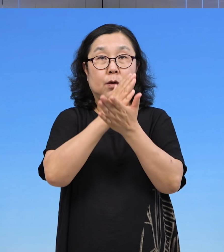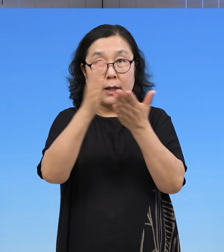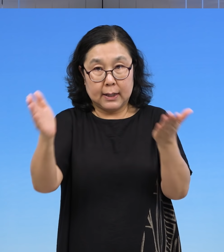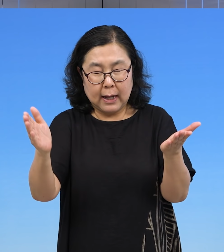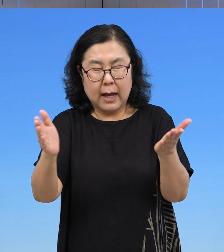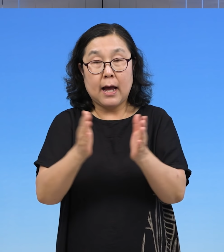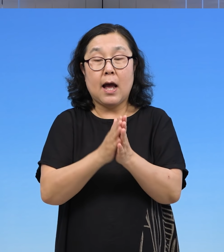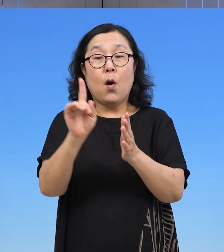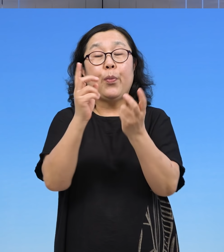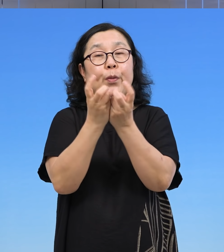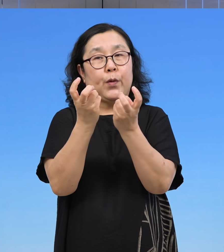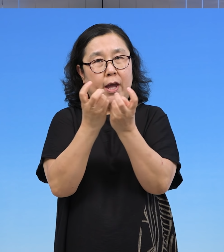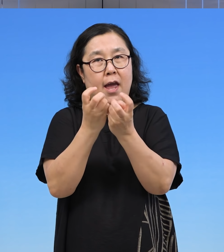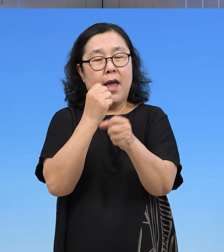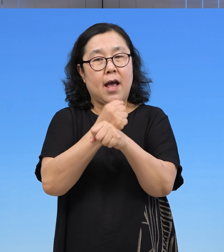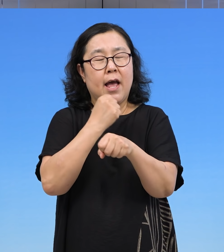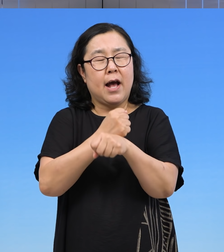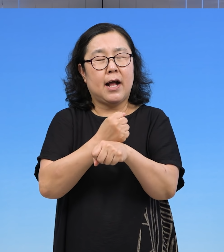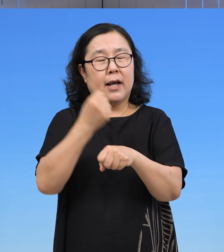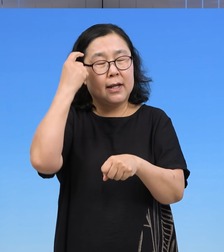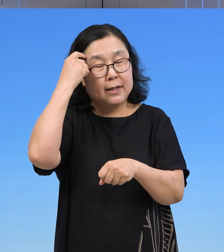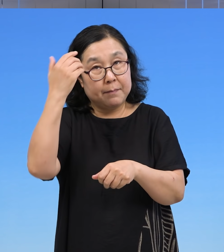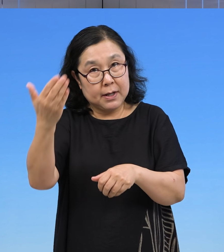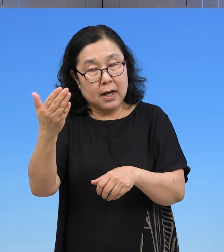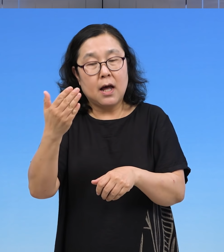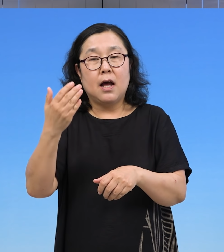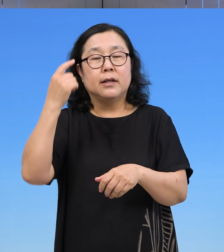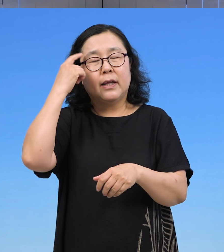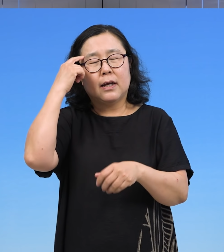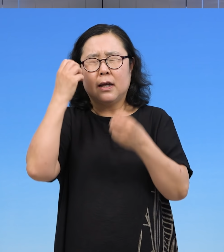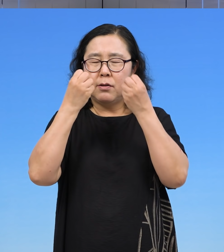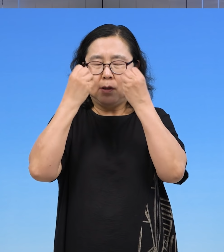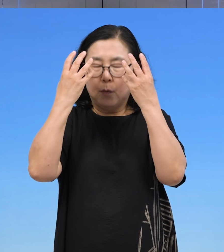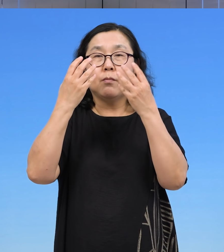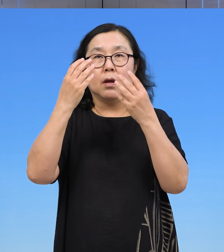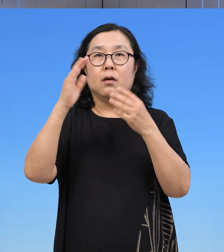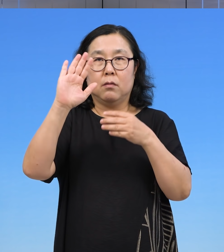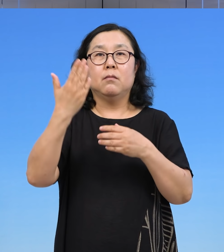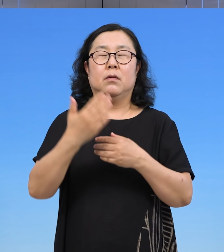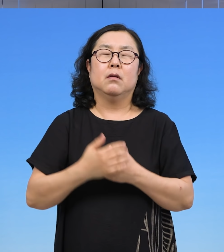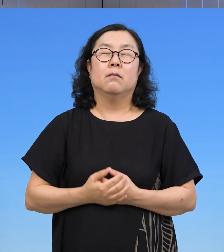이거를 어떻게 하게 됐느냐고 이게 이게 창의적인 거 아닙니까